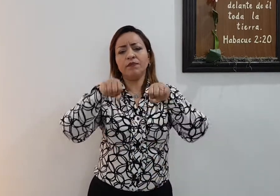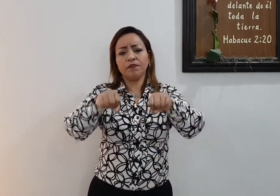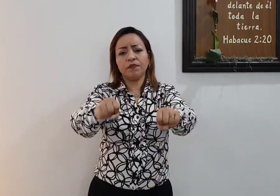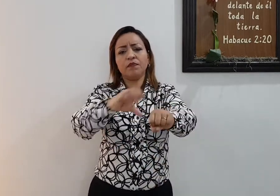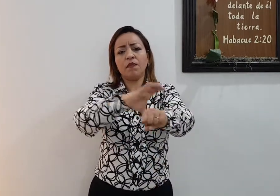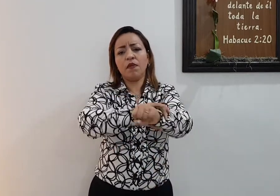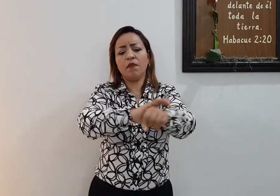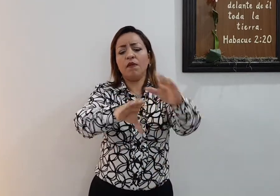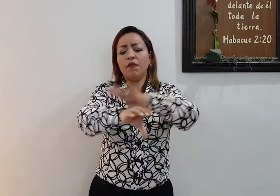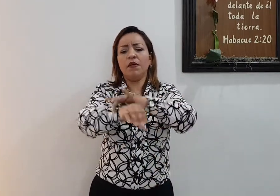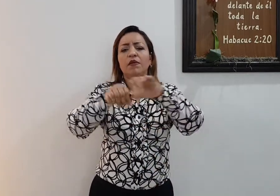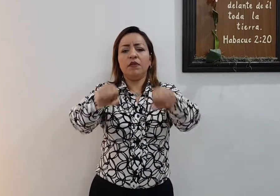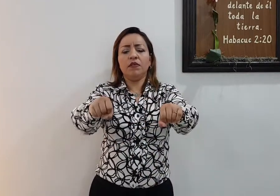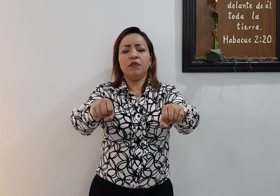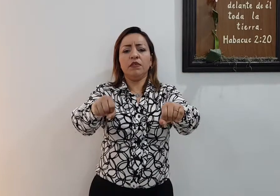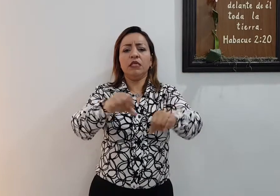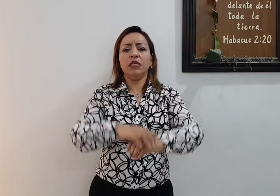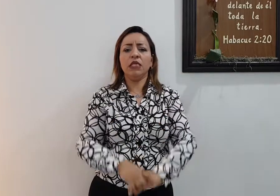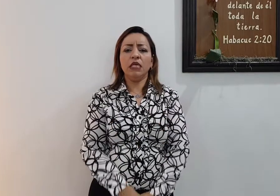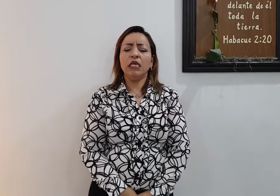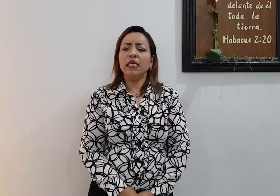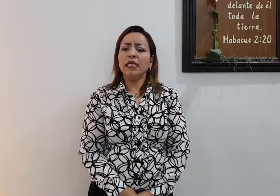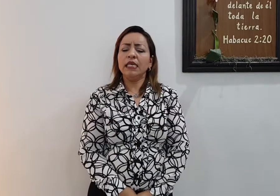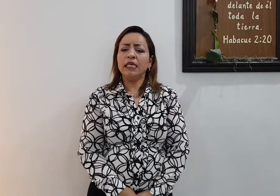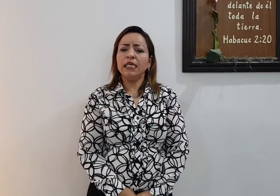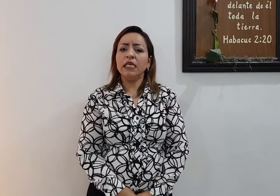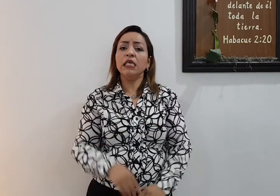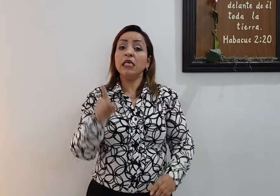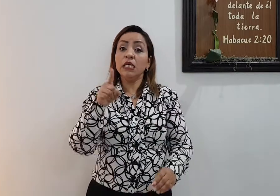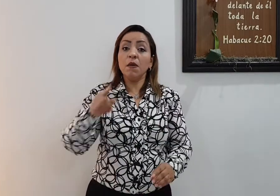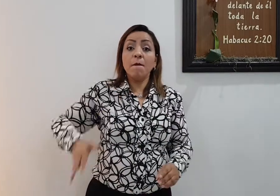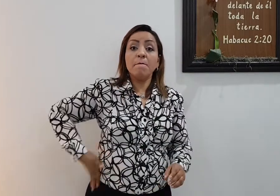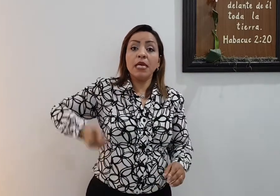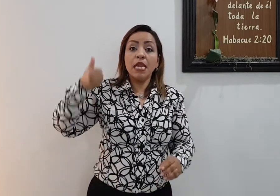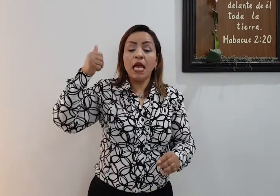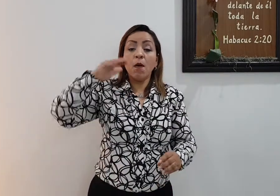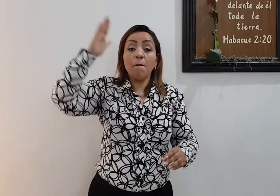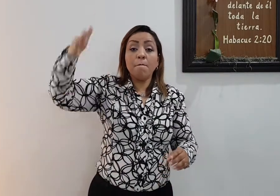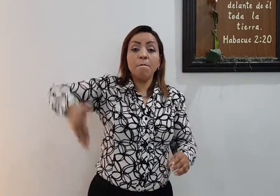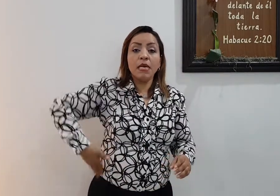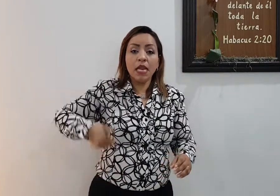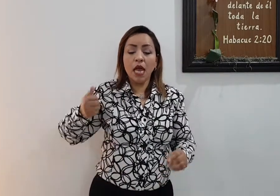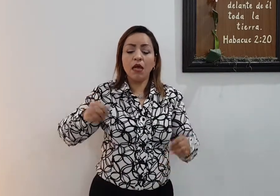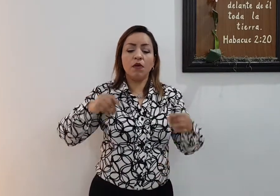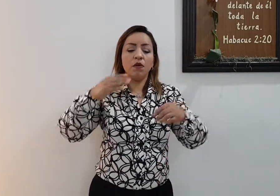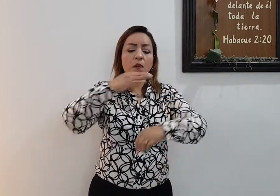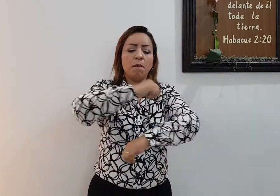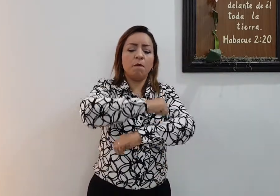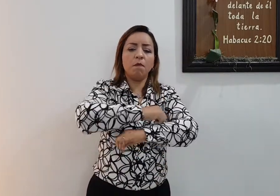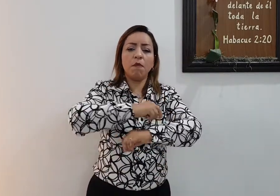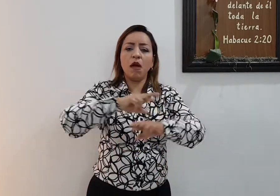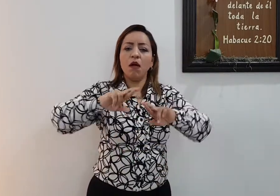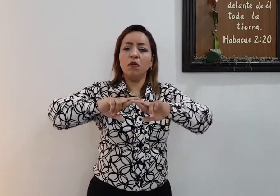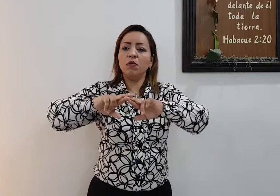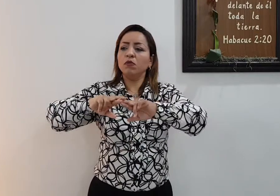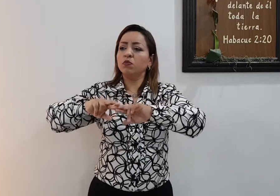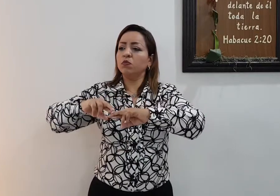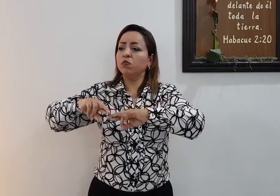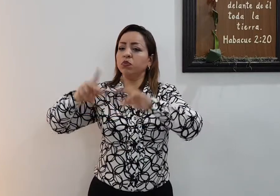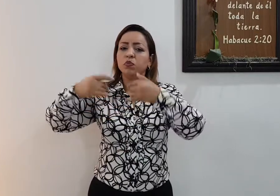se iba a matar cuando Pablo le dice, no te hagas ningún daño, aquí estamos todos. Aquí estamos todos. Y sucedió un